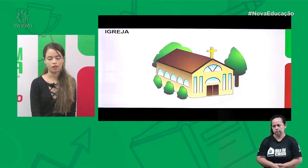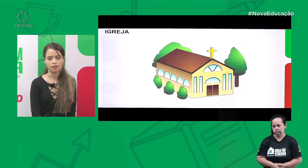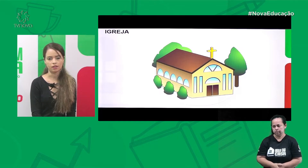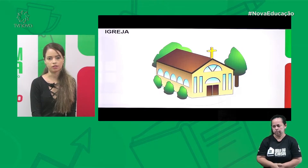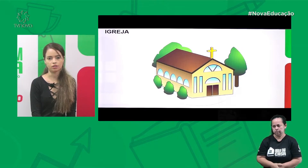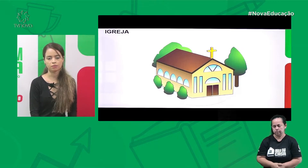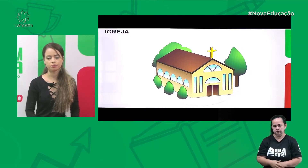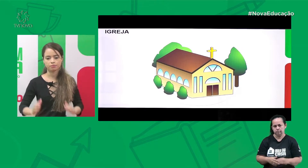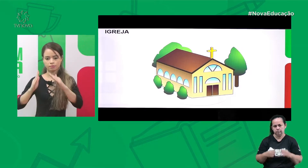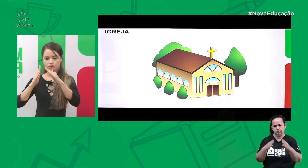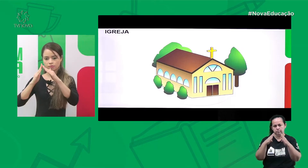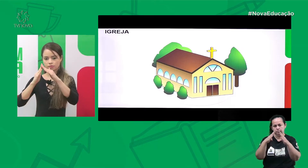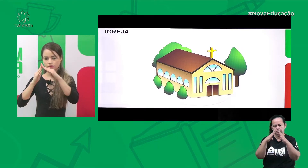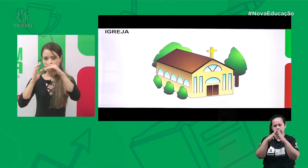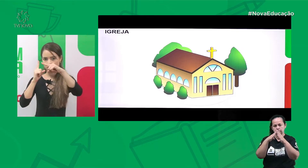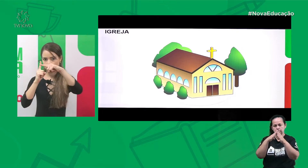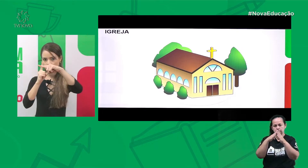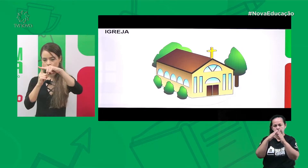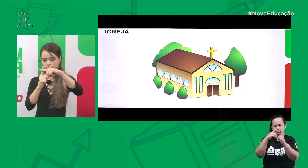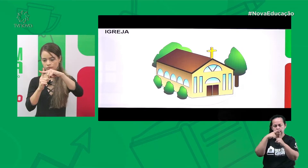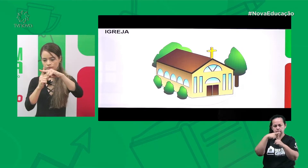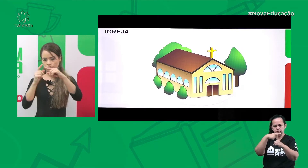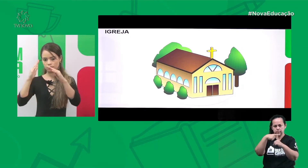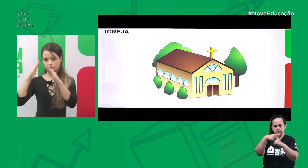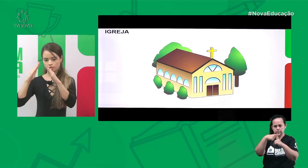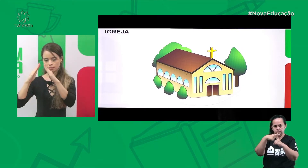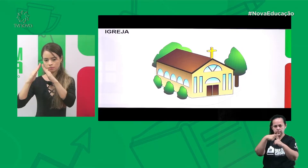a igreja,